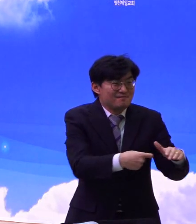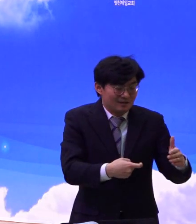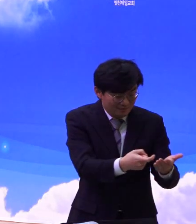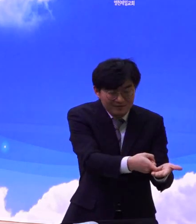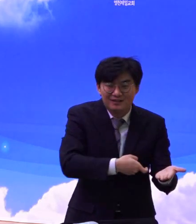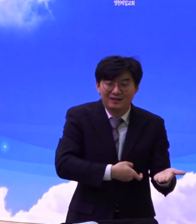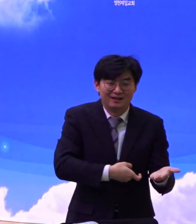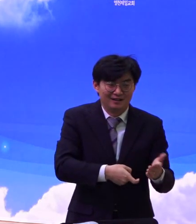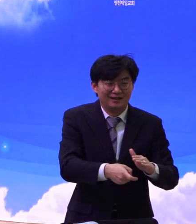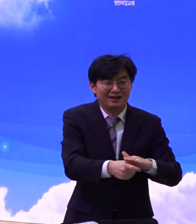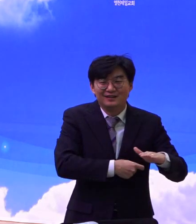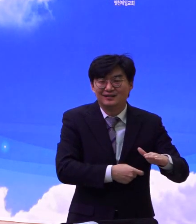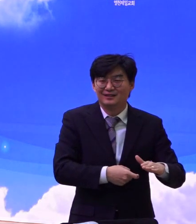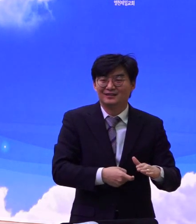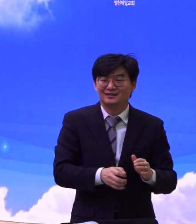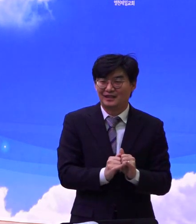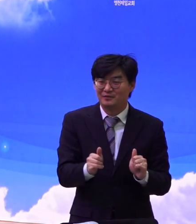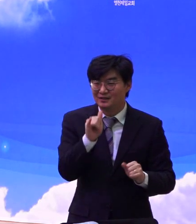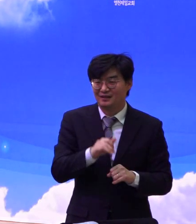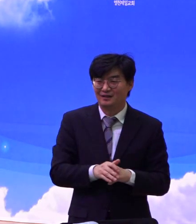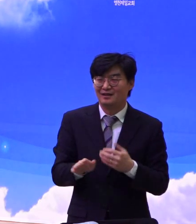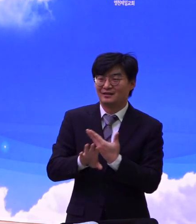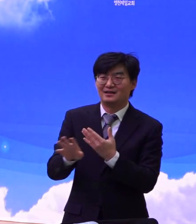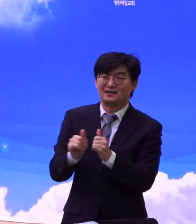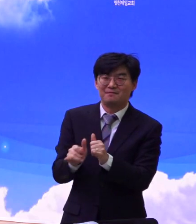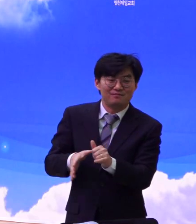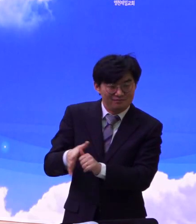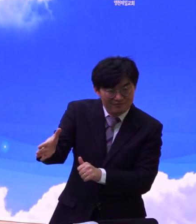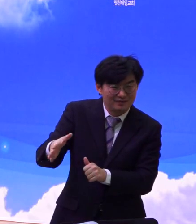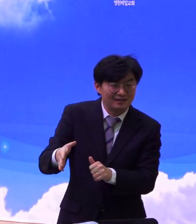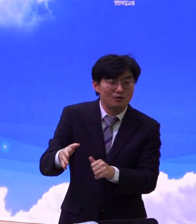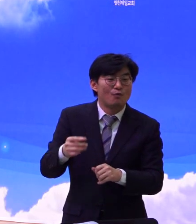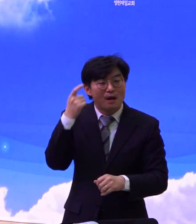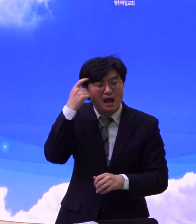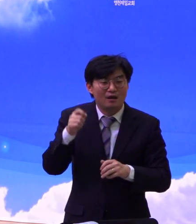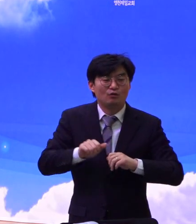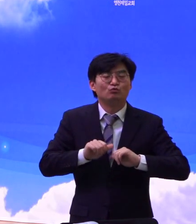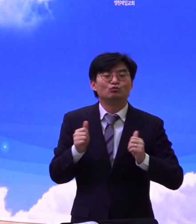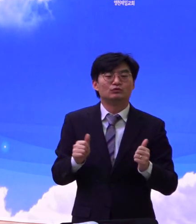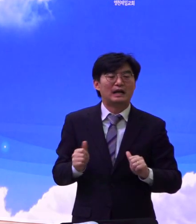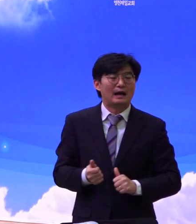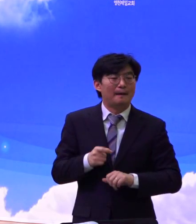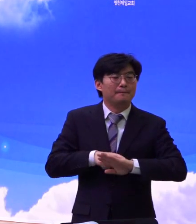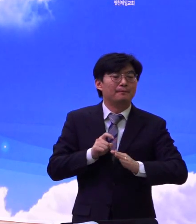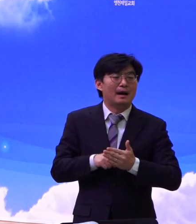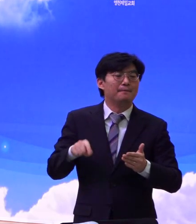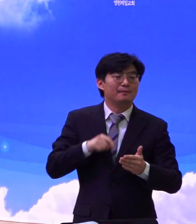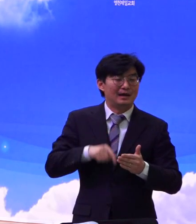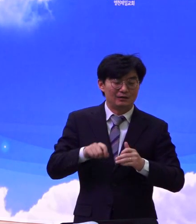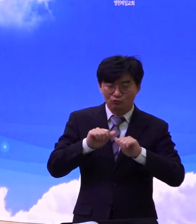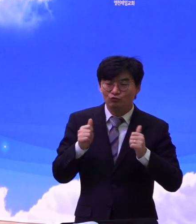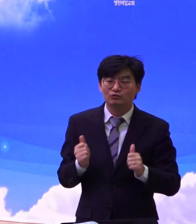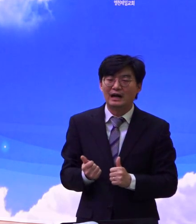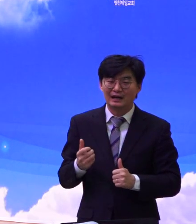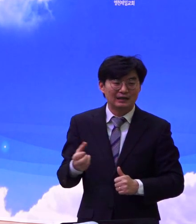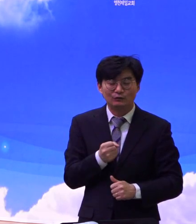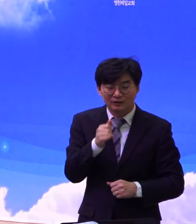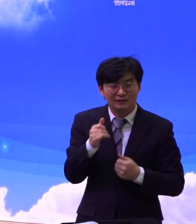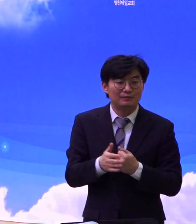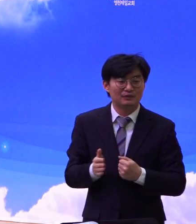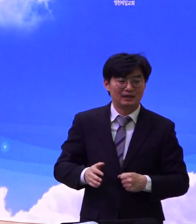하는 그런 경우도 있습니다. 이렇게 하면 결국 그 자신 안에